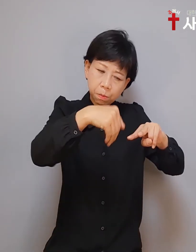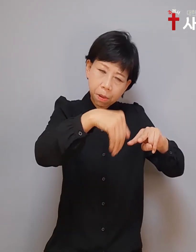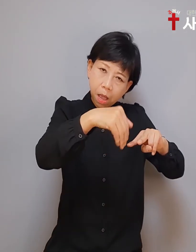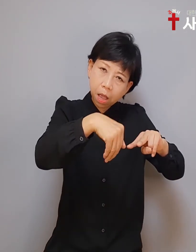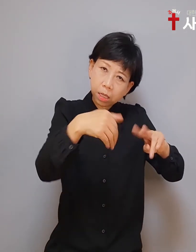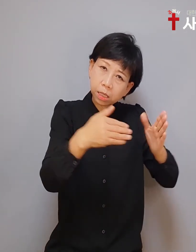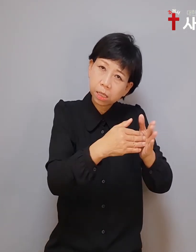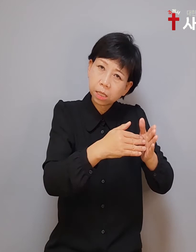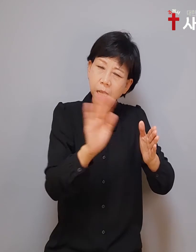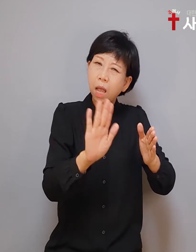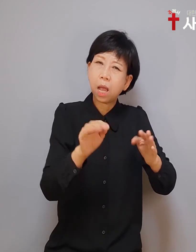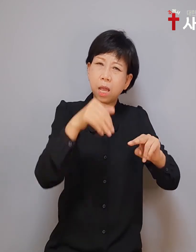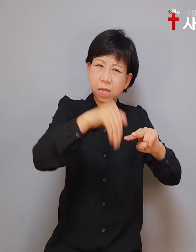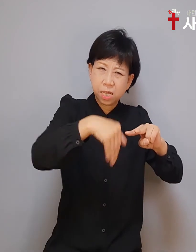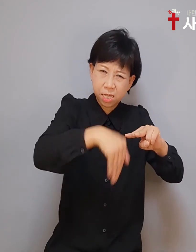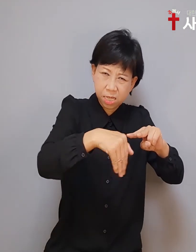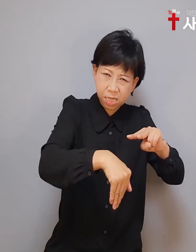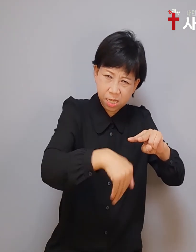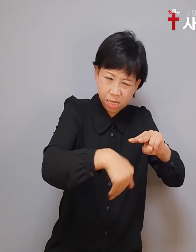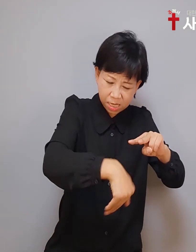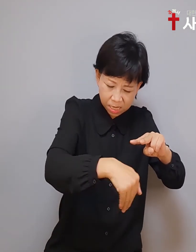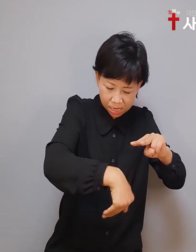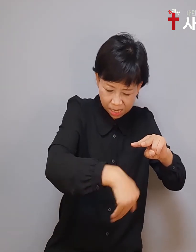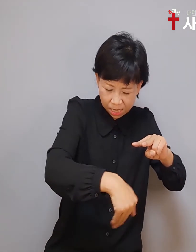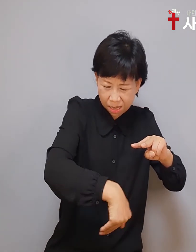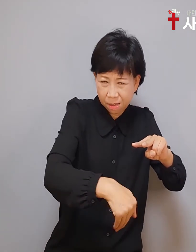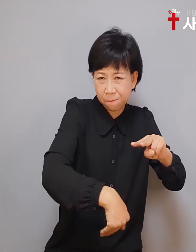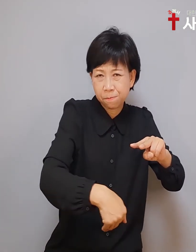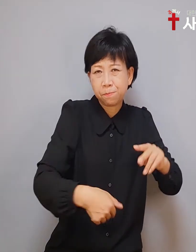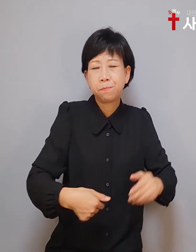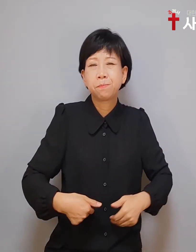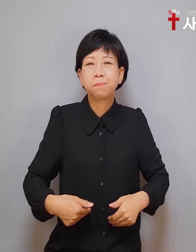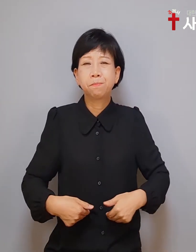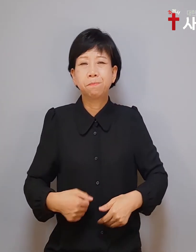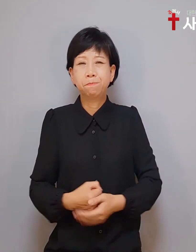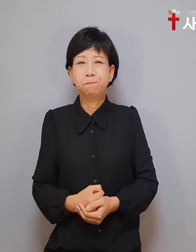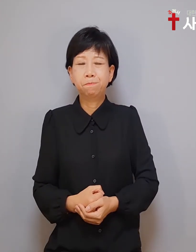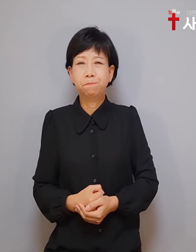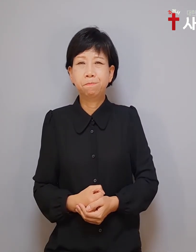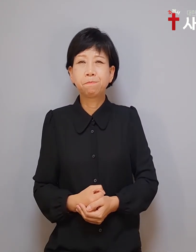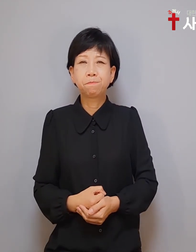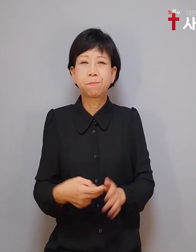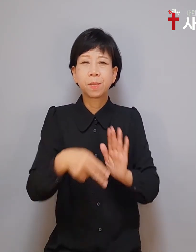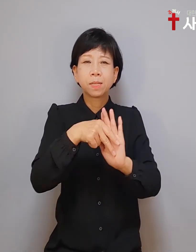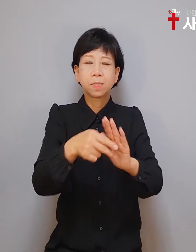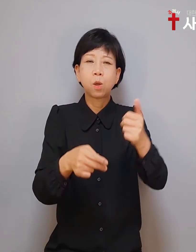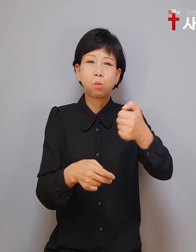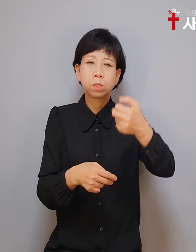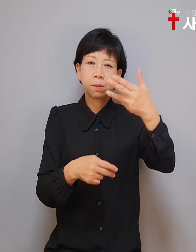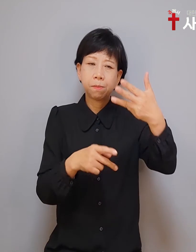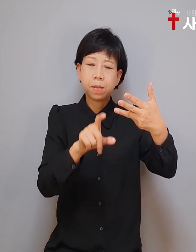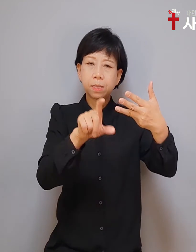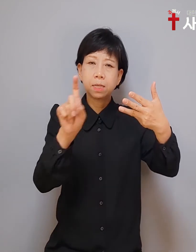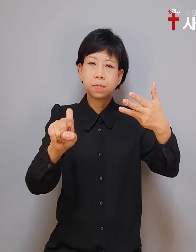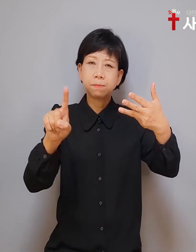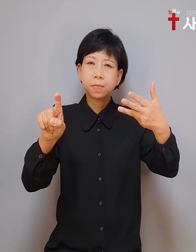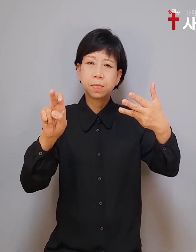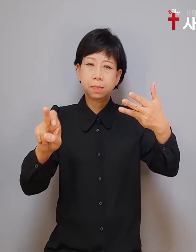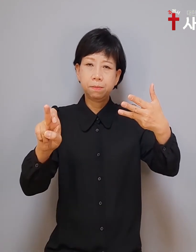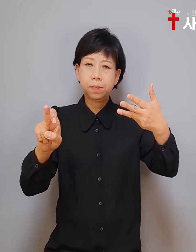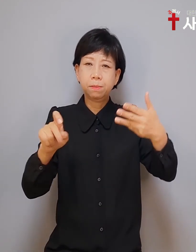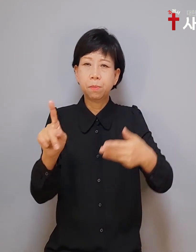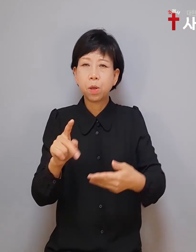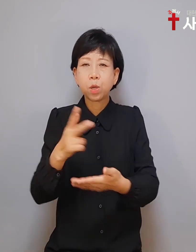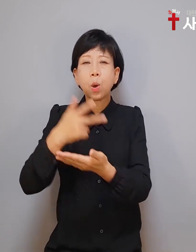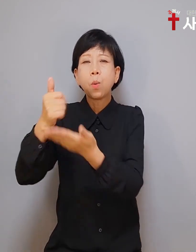이사야 58장 11절과 12절에 보면요, 여호와가 너를 항상 인도하여 메마른 곳에서도 내 영혼을 만족하게